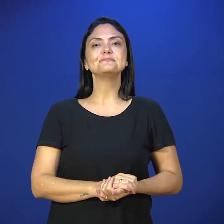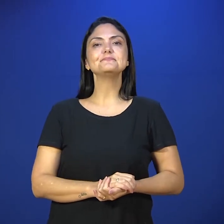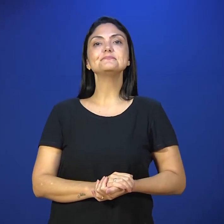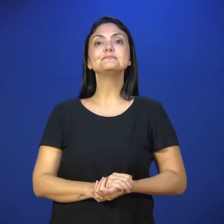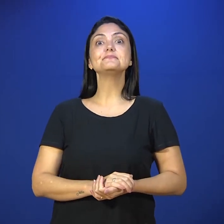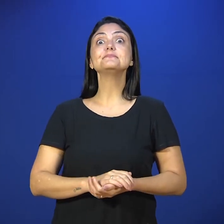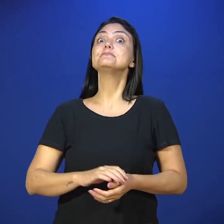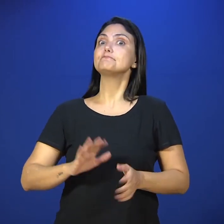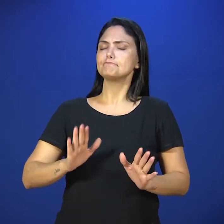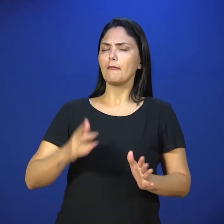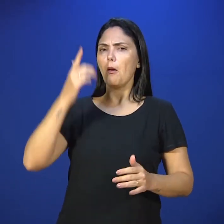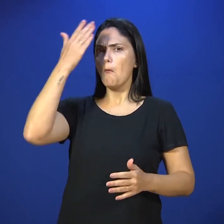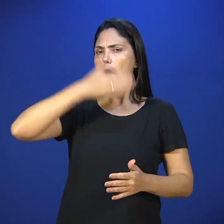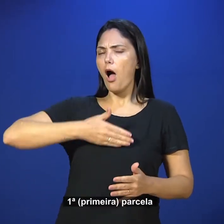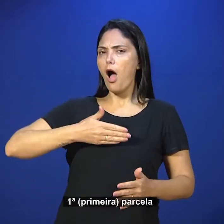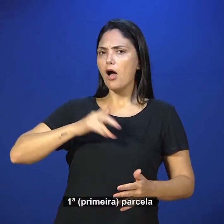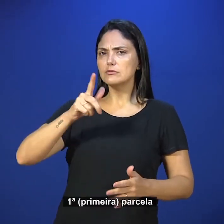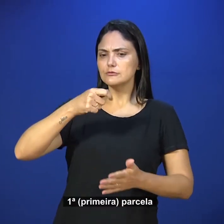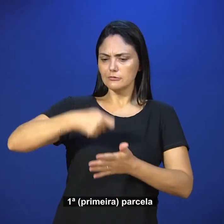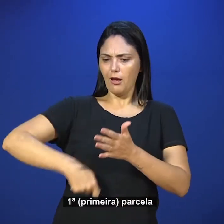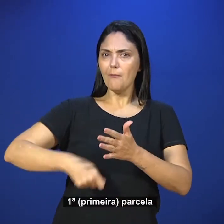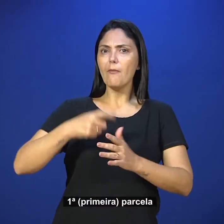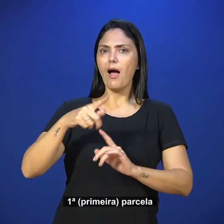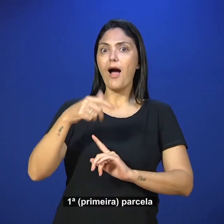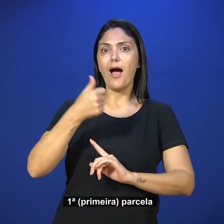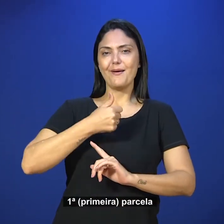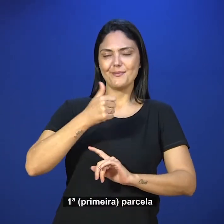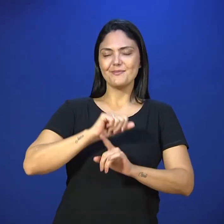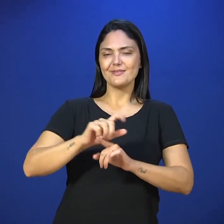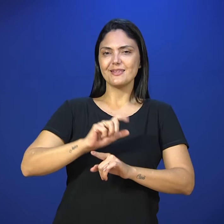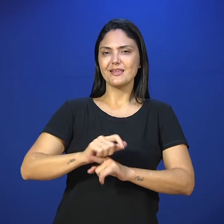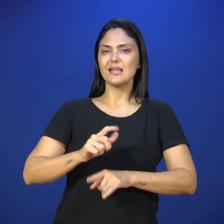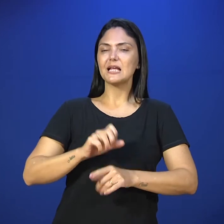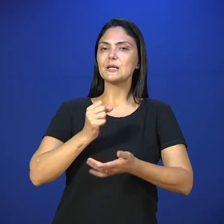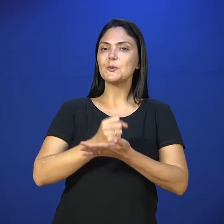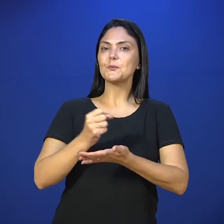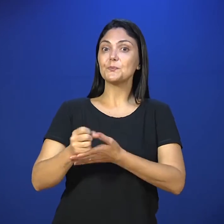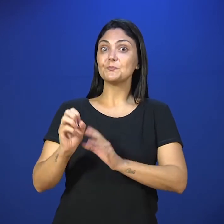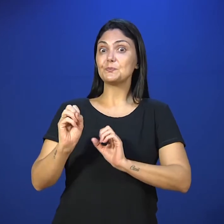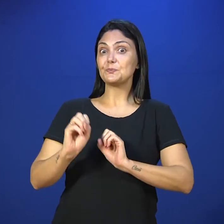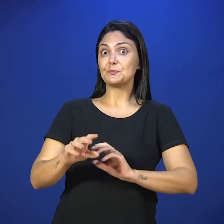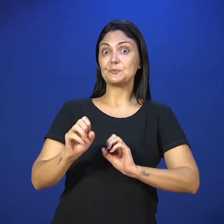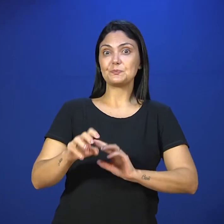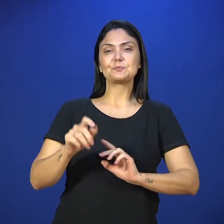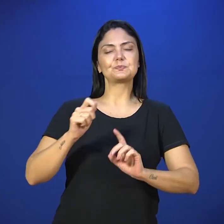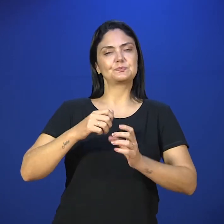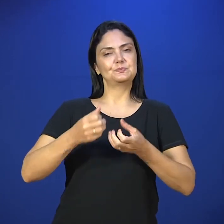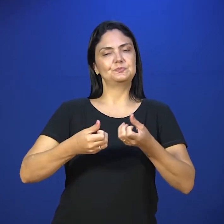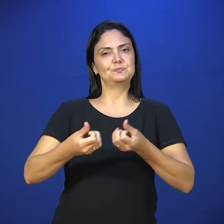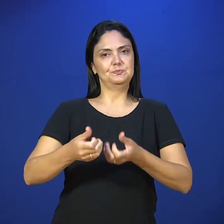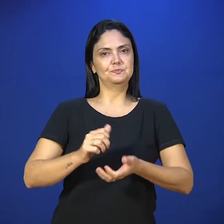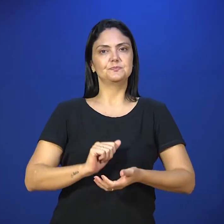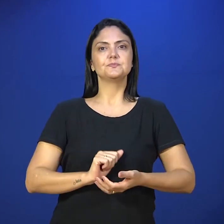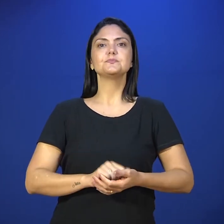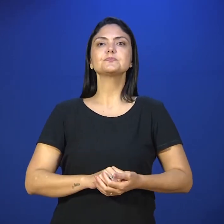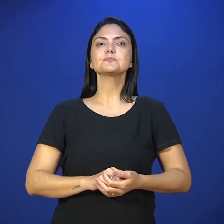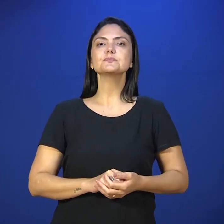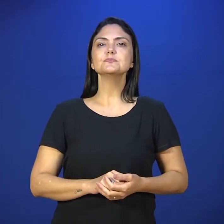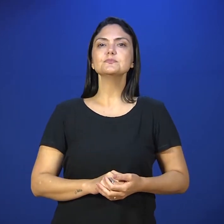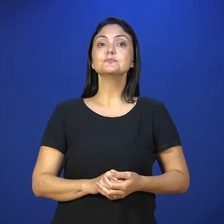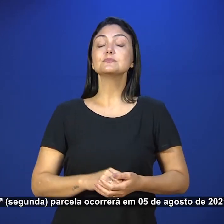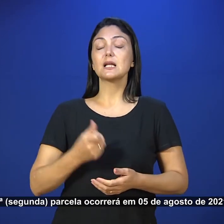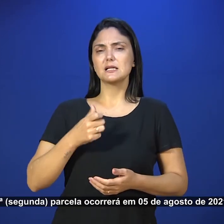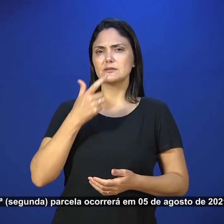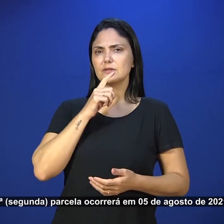14.1.10. Comprovante do pagamento da primeira parcela dos serviços educacionais da semestralidade. 15.